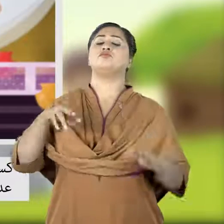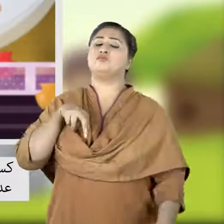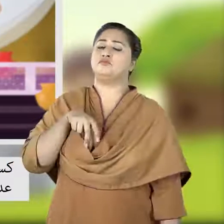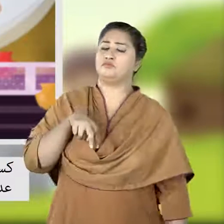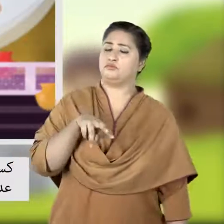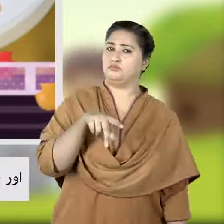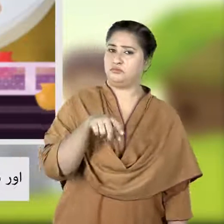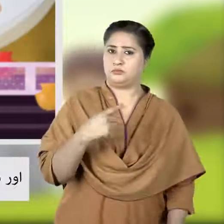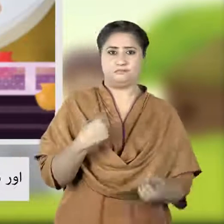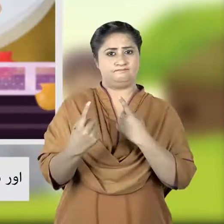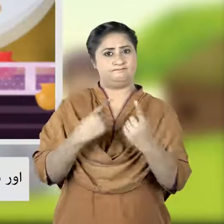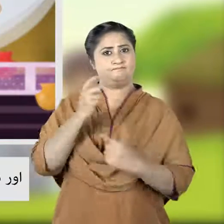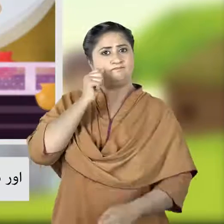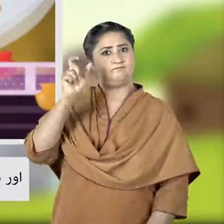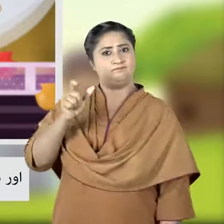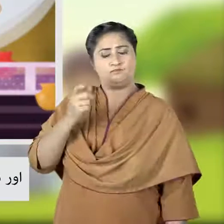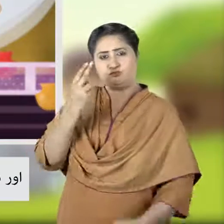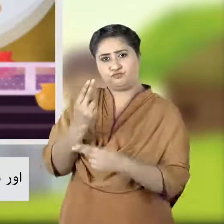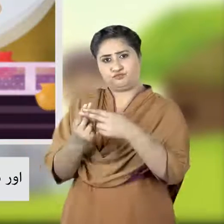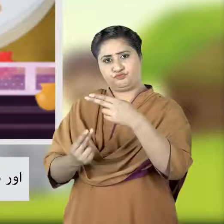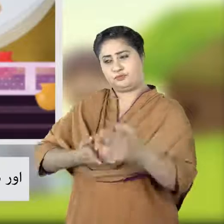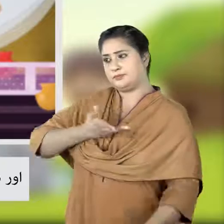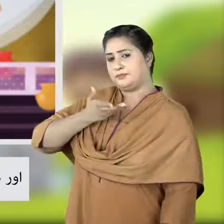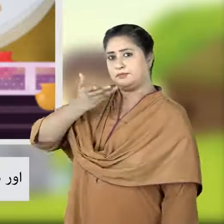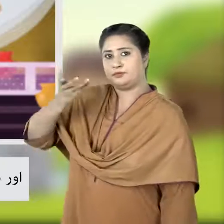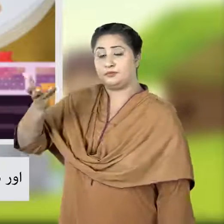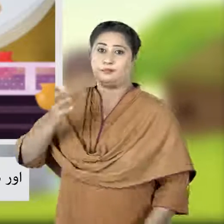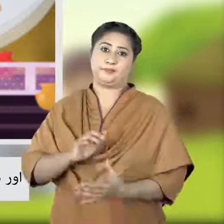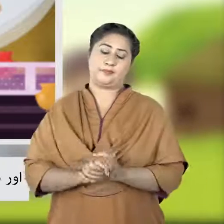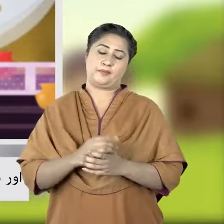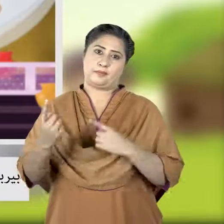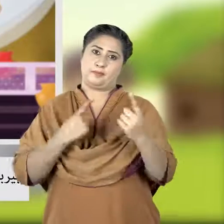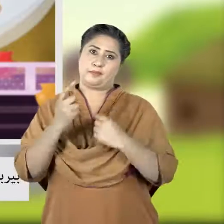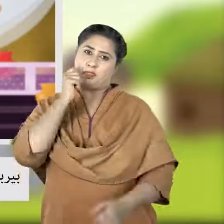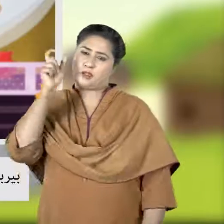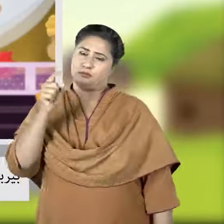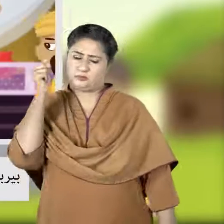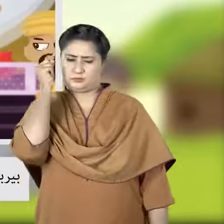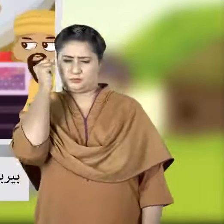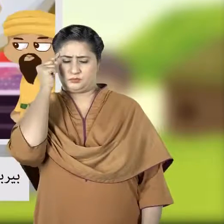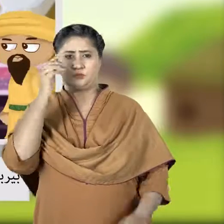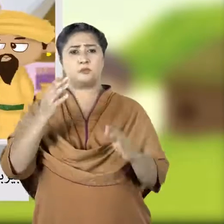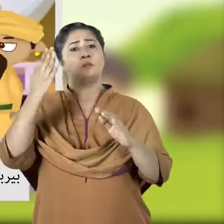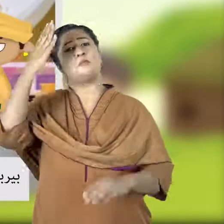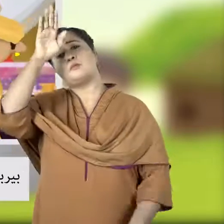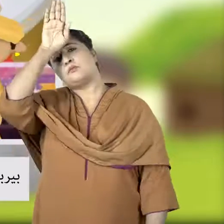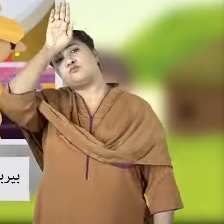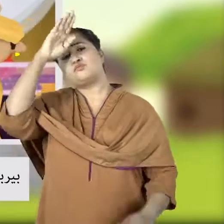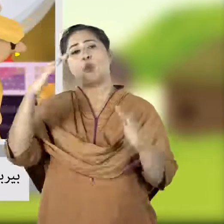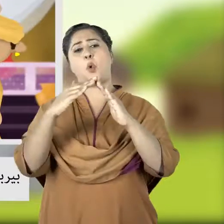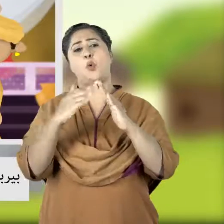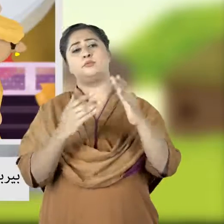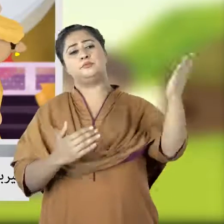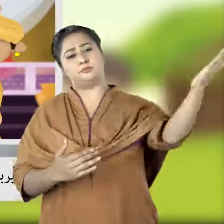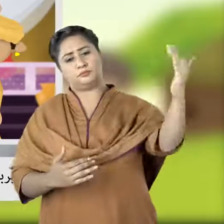میں گیا اور شاہی مشیر بیربل کو سارا معاملہ بتایا۔ بیربل نے اس چالباز کو محل بلایا